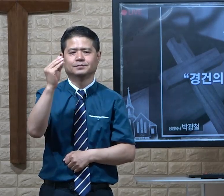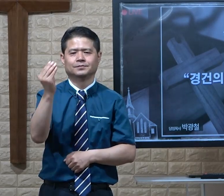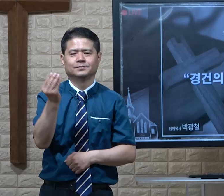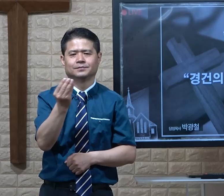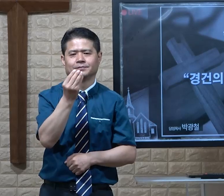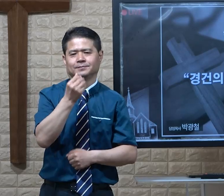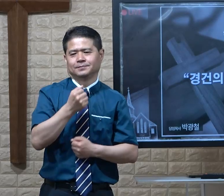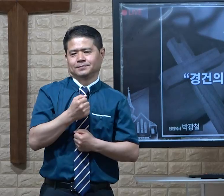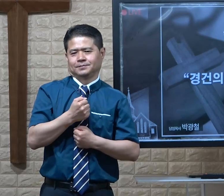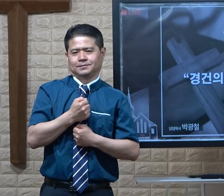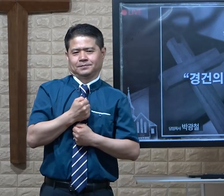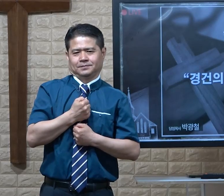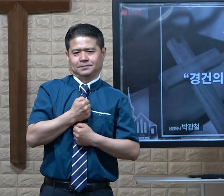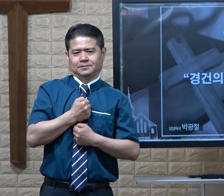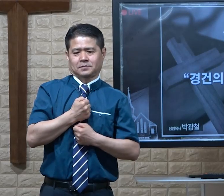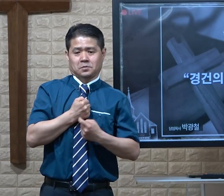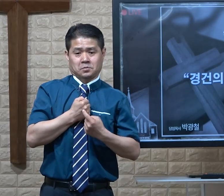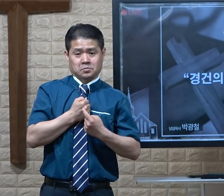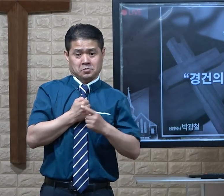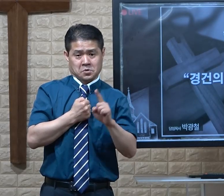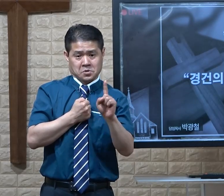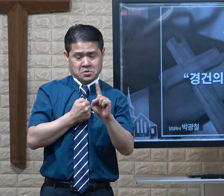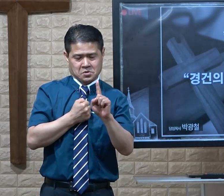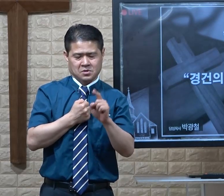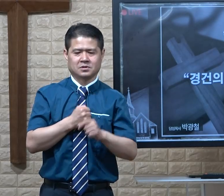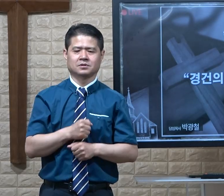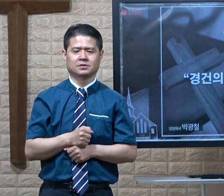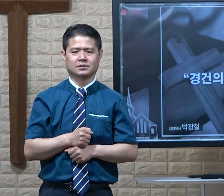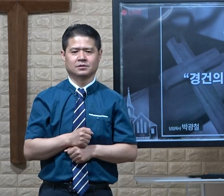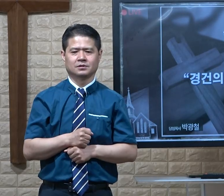신앙인이 거룩함을 지킬 필요가 있다는 것입니다.